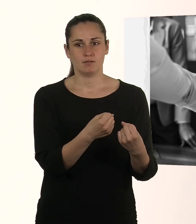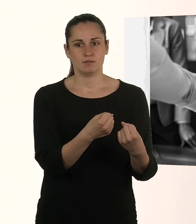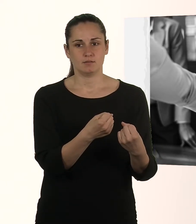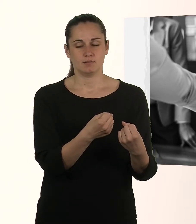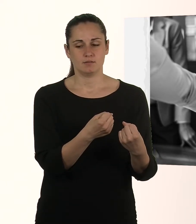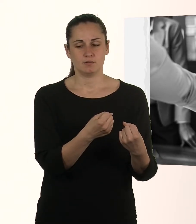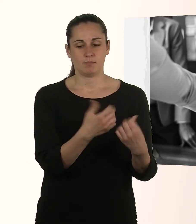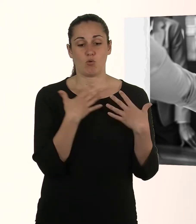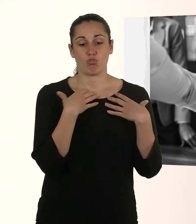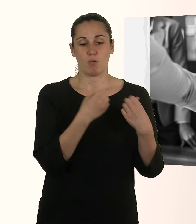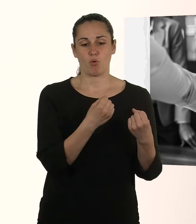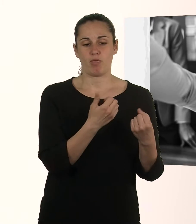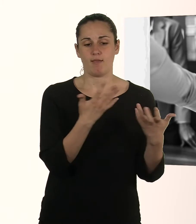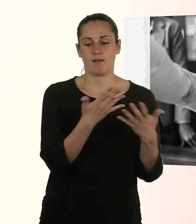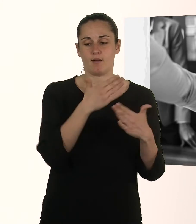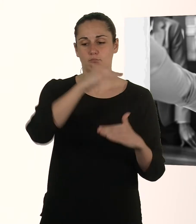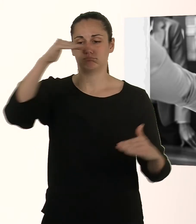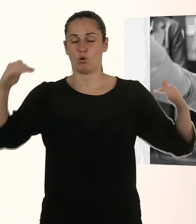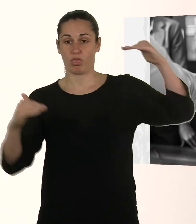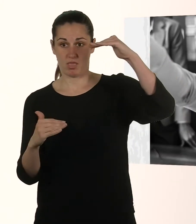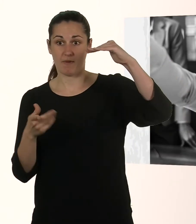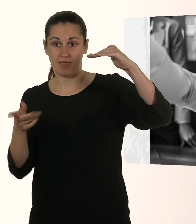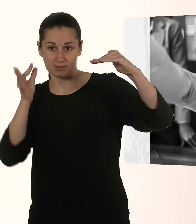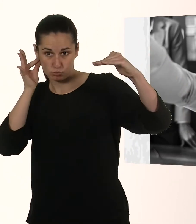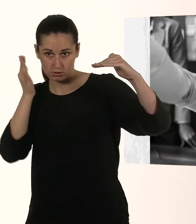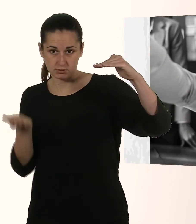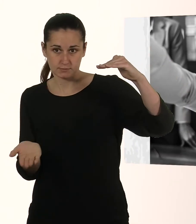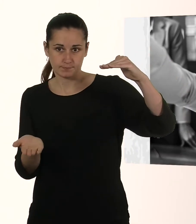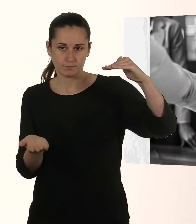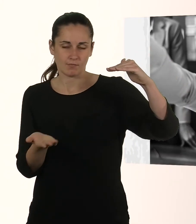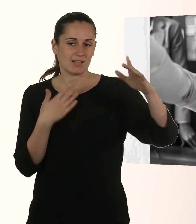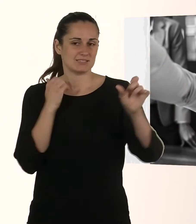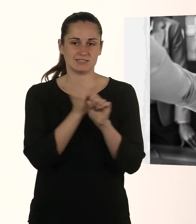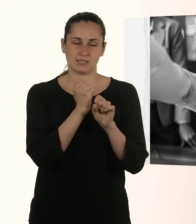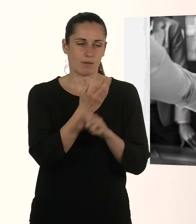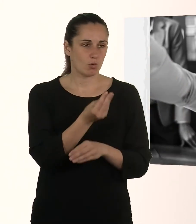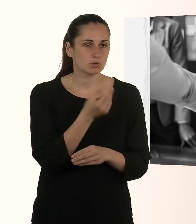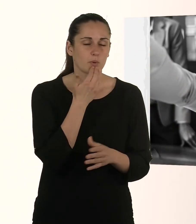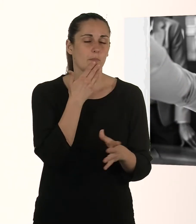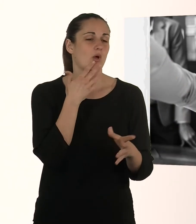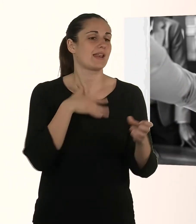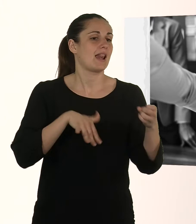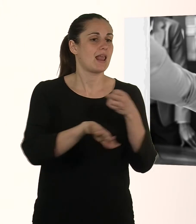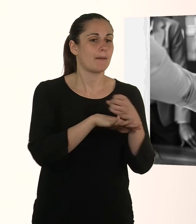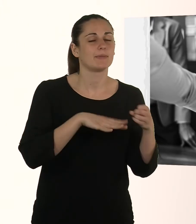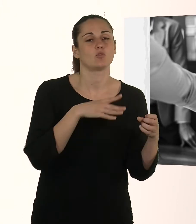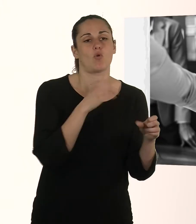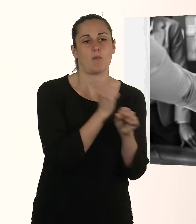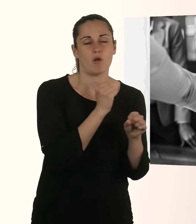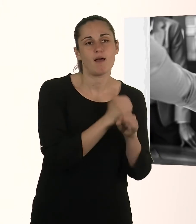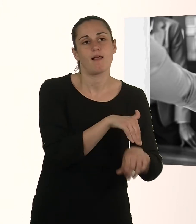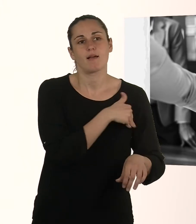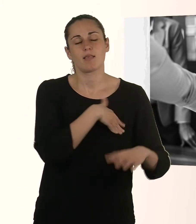las mujeres. Y aquí efectivamente se ha trabajado muchísimo, ¿no? Como por ejemplo en el ámbito laboral, la academia, la universidad es un